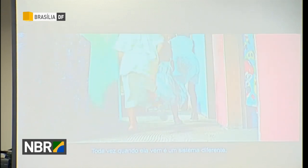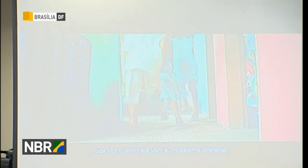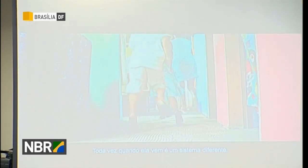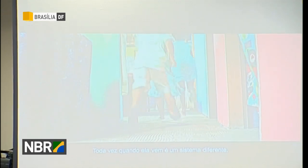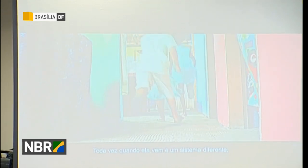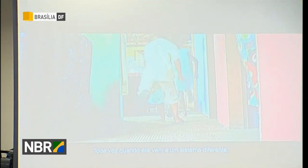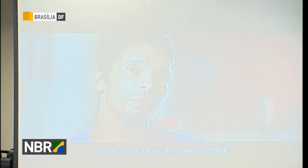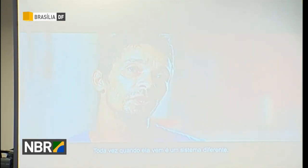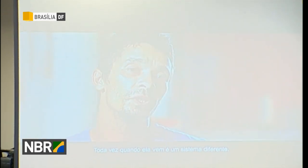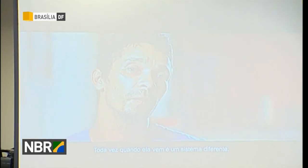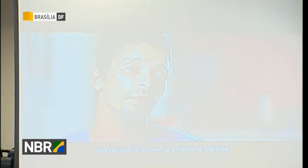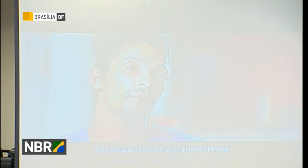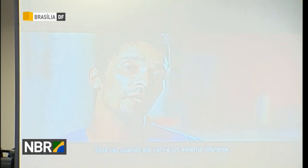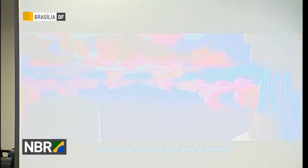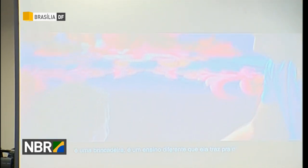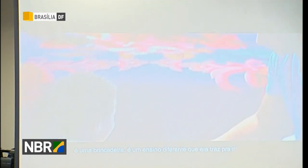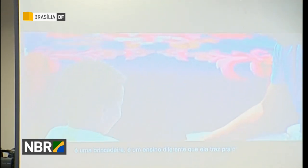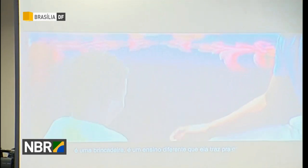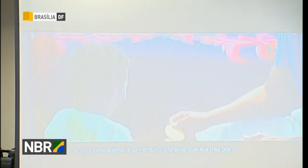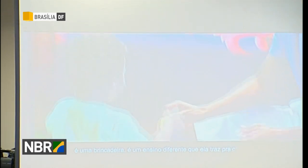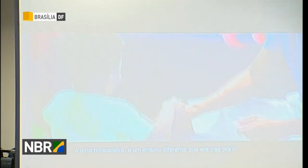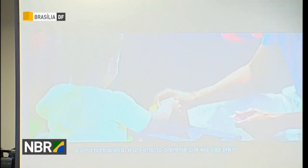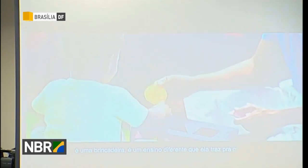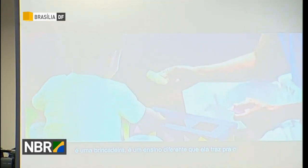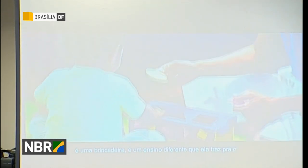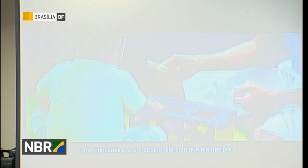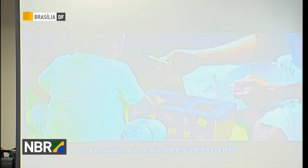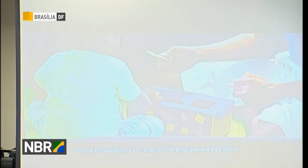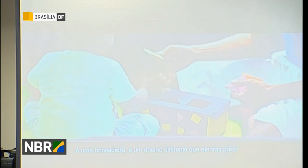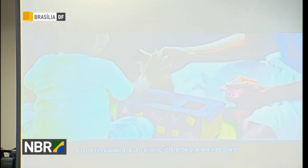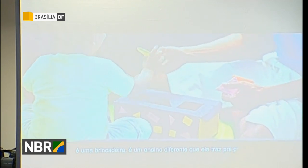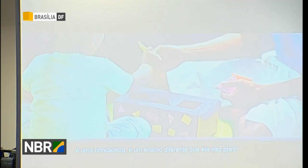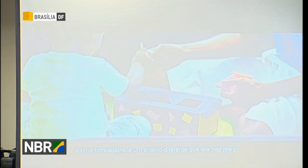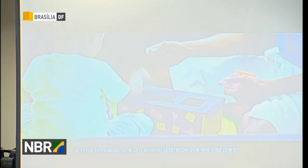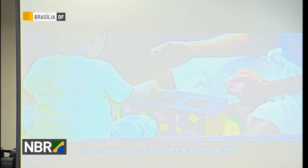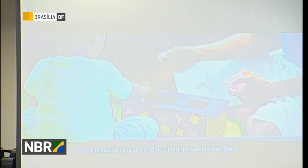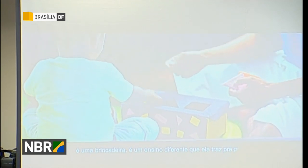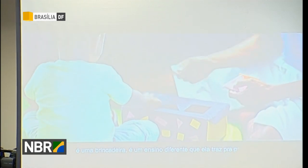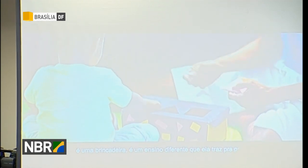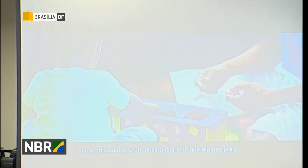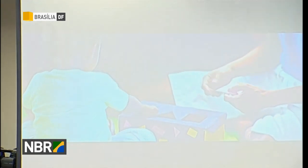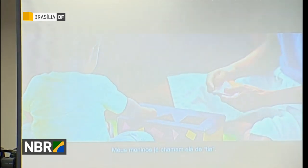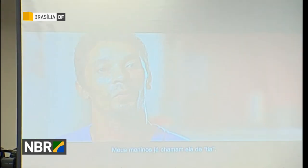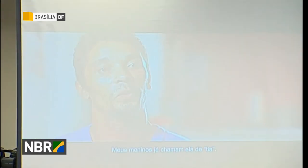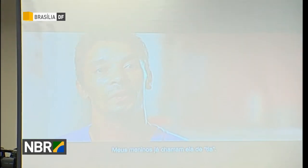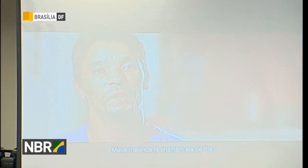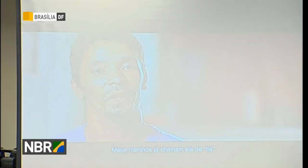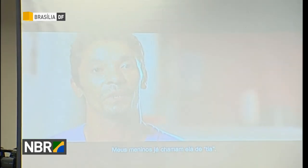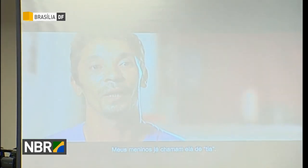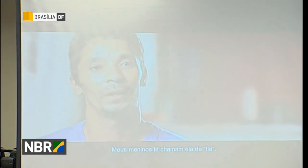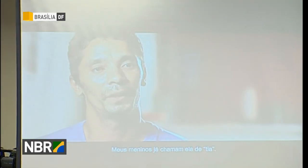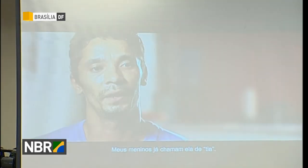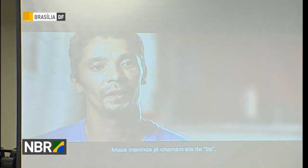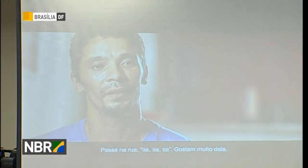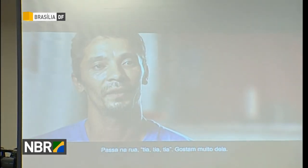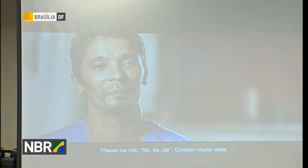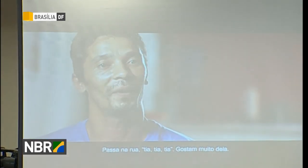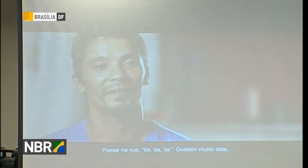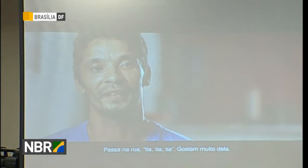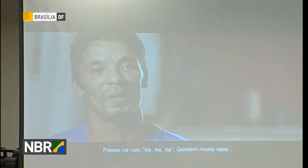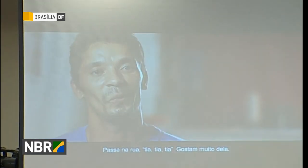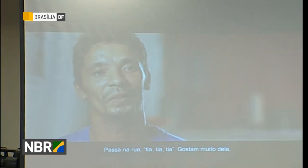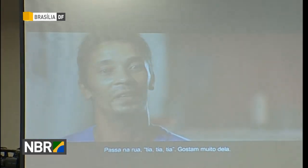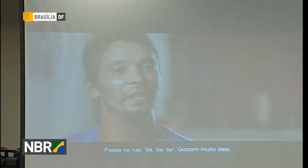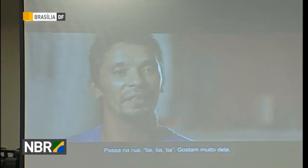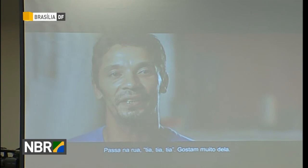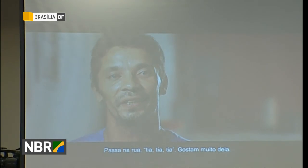Toda vez quando ela vem é um sistema diferente, é uma brincadeira, é um ensino diferente que ela traz pra gente. O nosso menino já chama ela de tia,